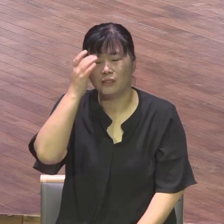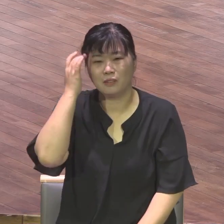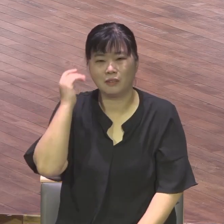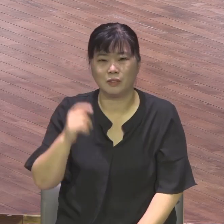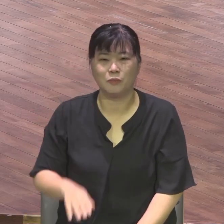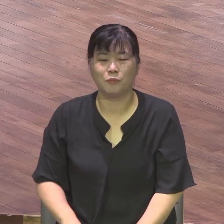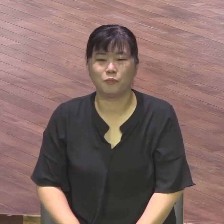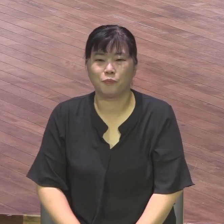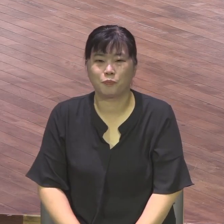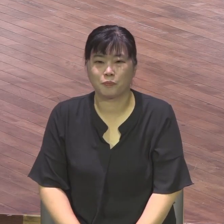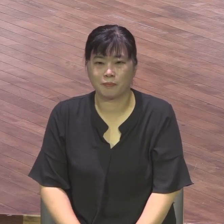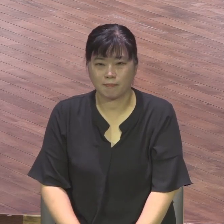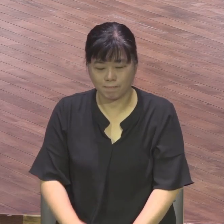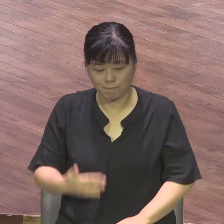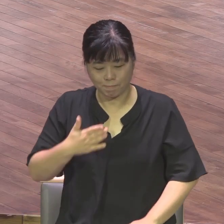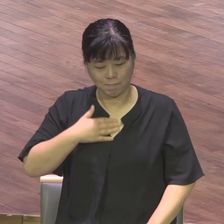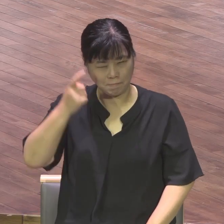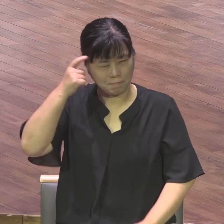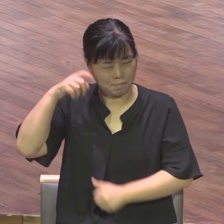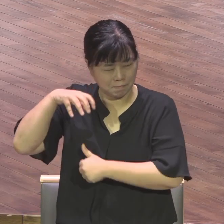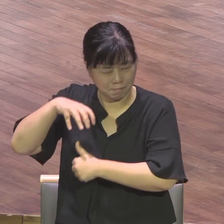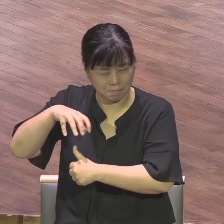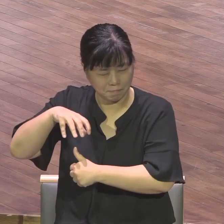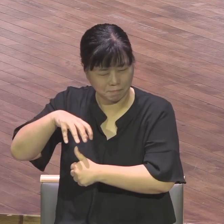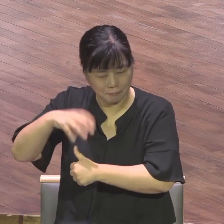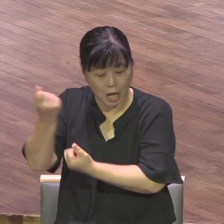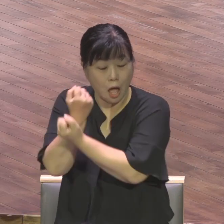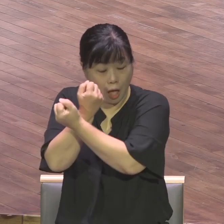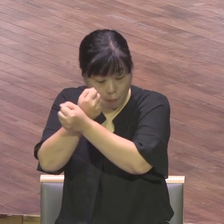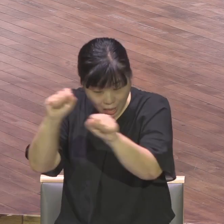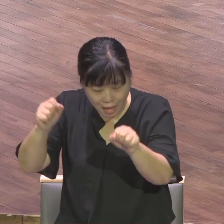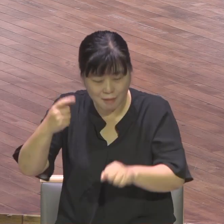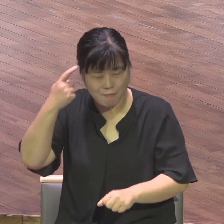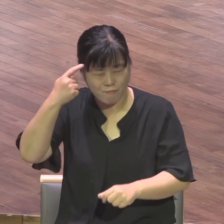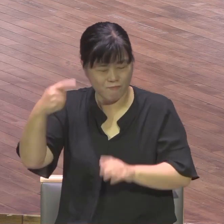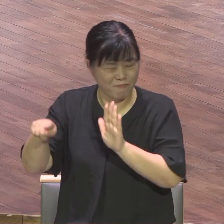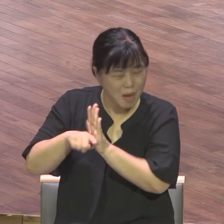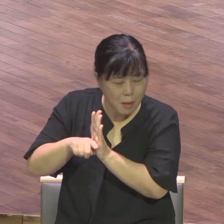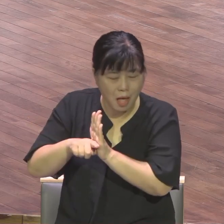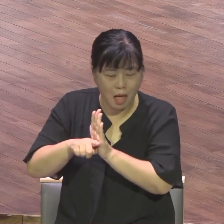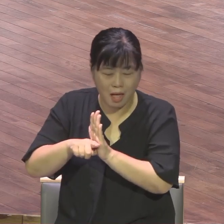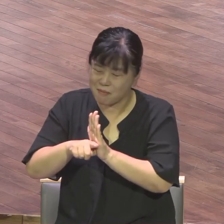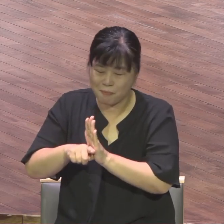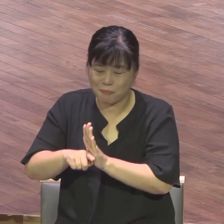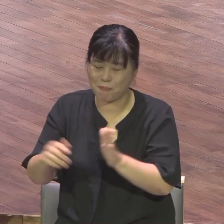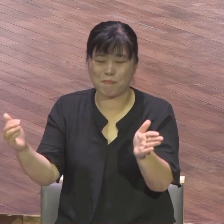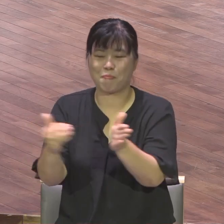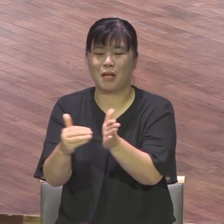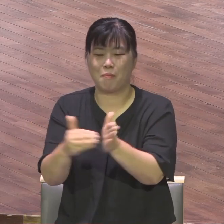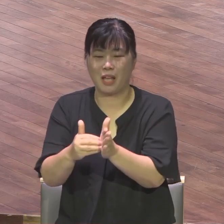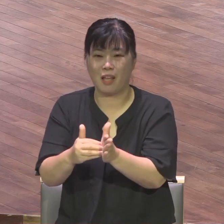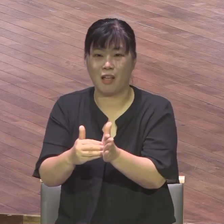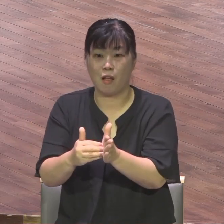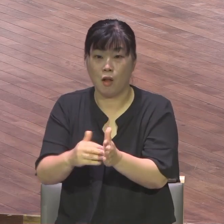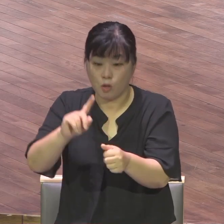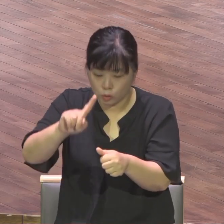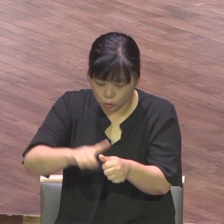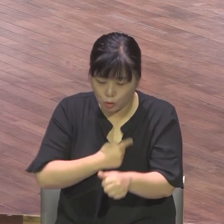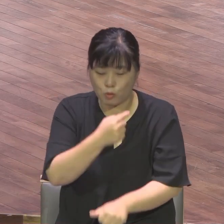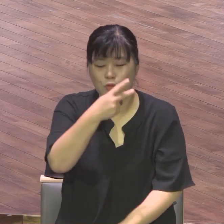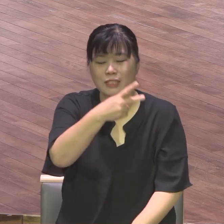삶이 확 바뀌어집니다. 삼일조 삼운동 이거